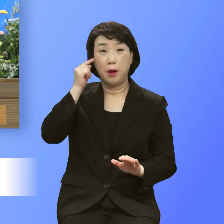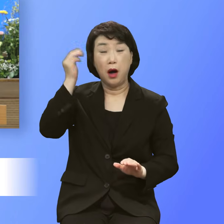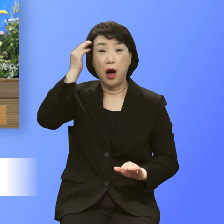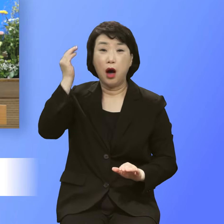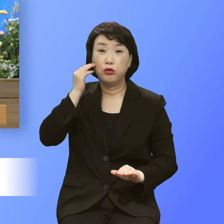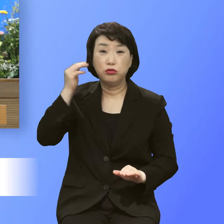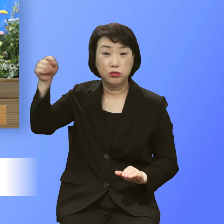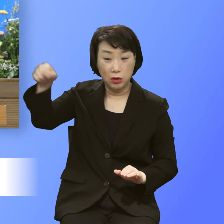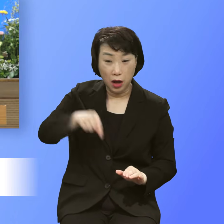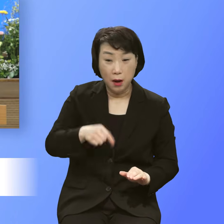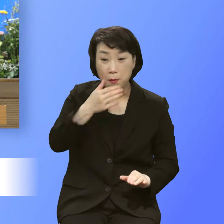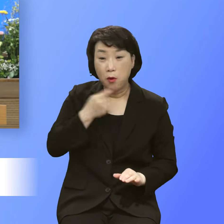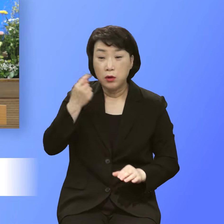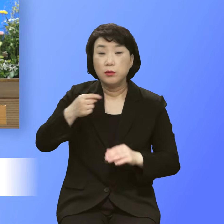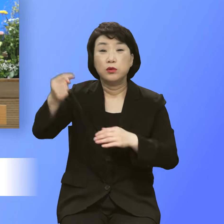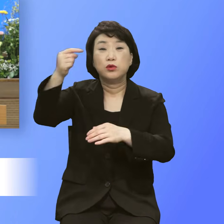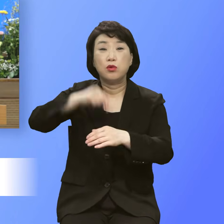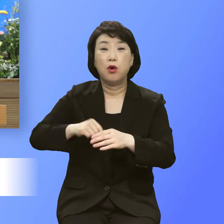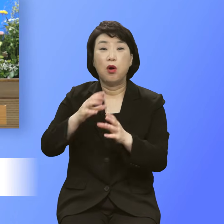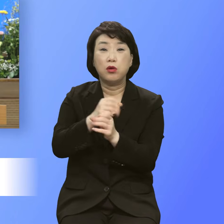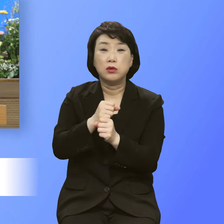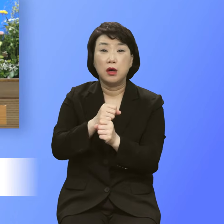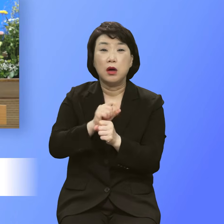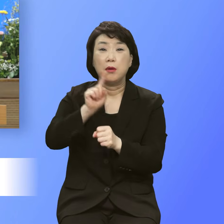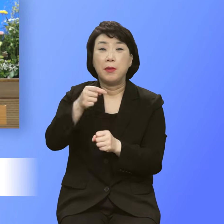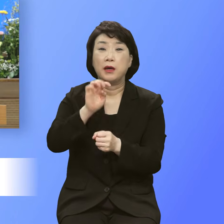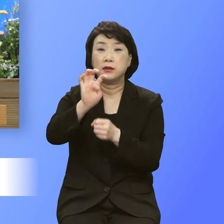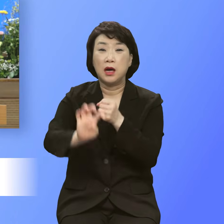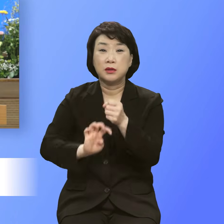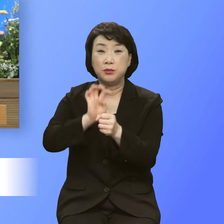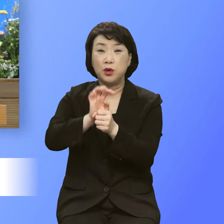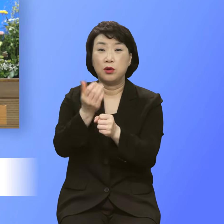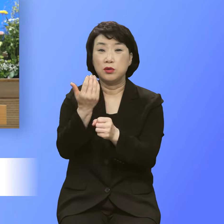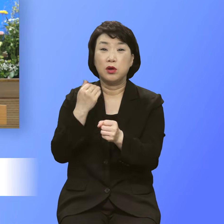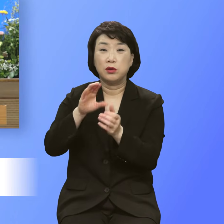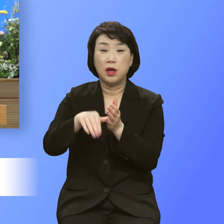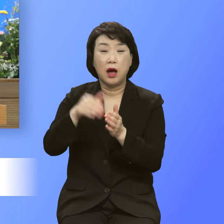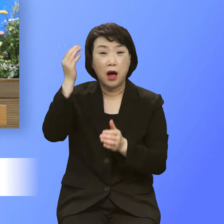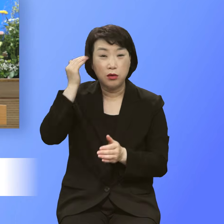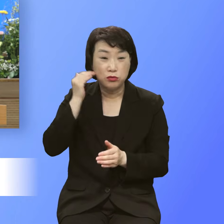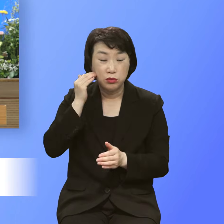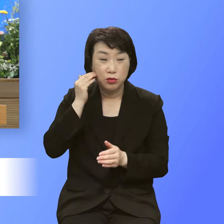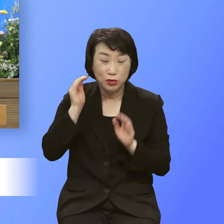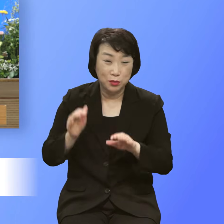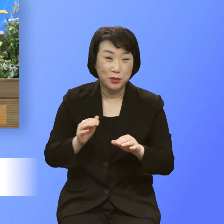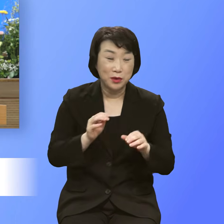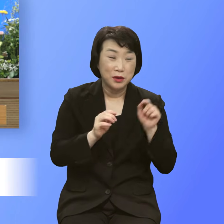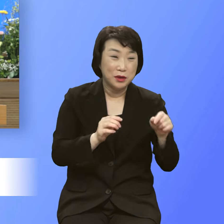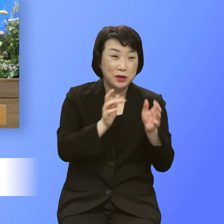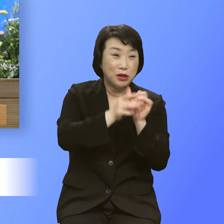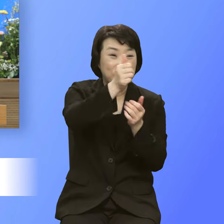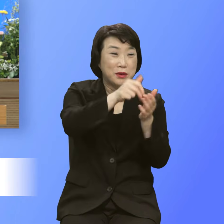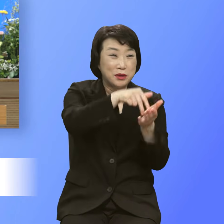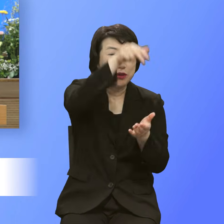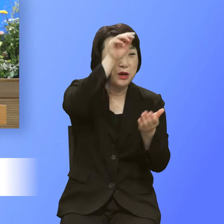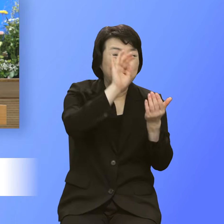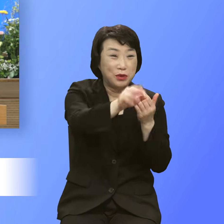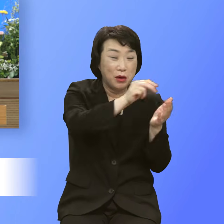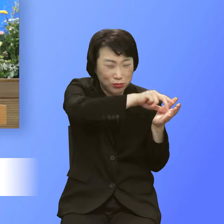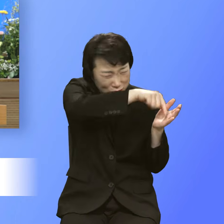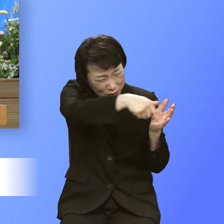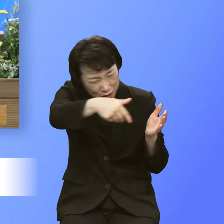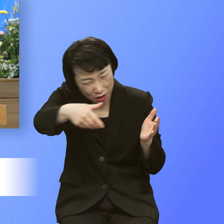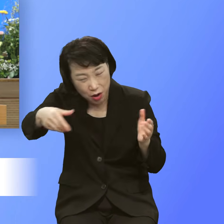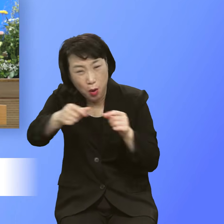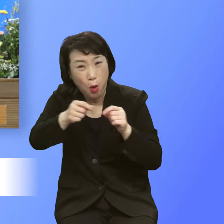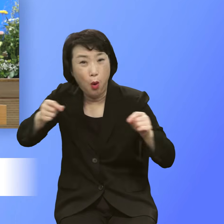복음이 140년 전에 들어왔으니 얼마나 많은 세월을 지나 걸쳐서 들어왔는가